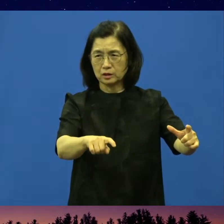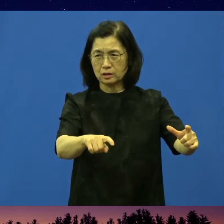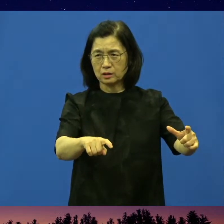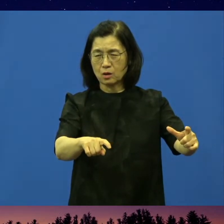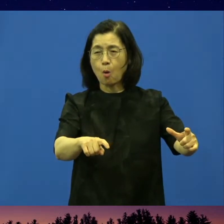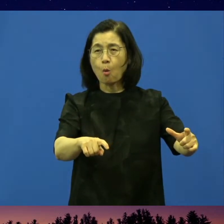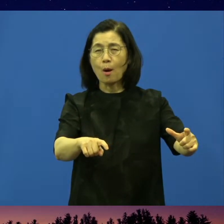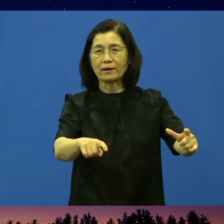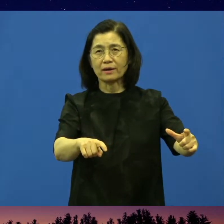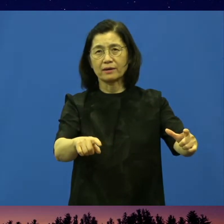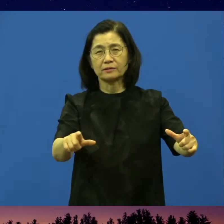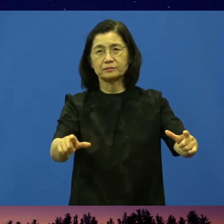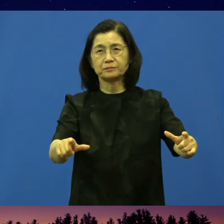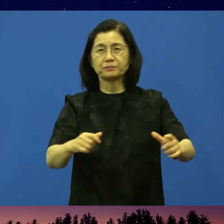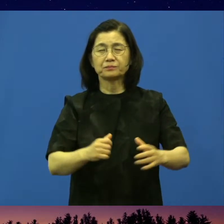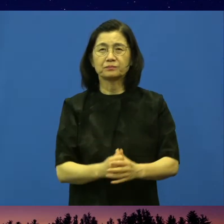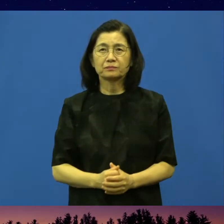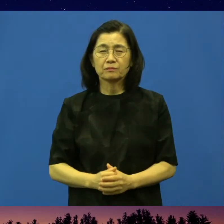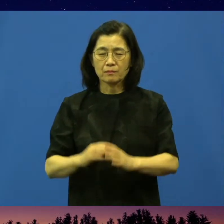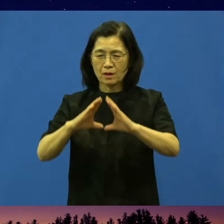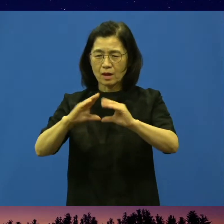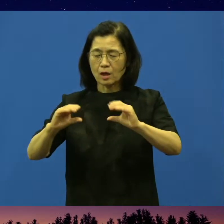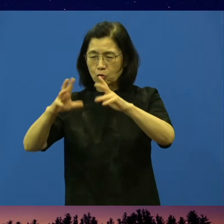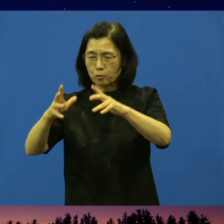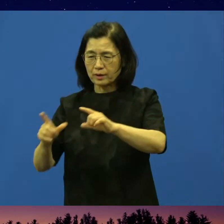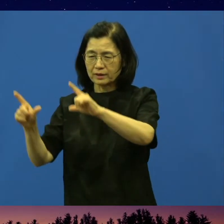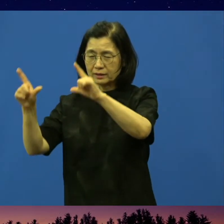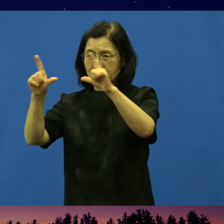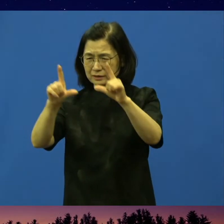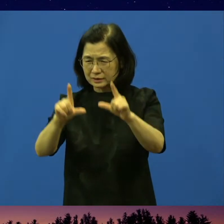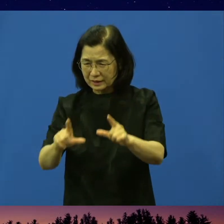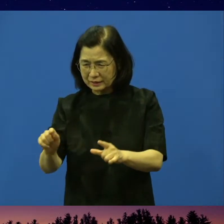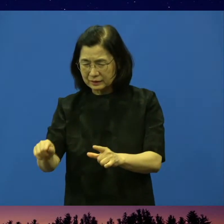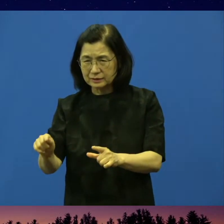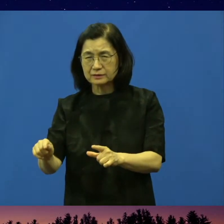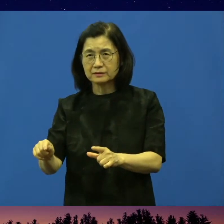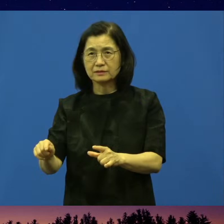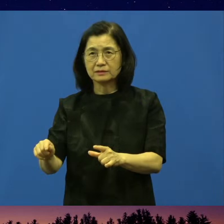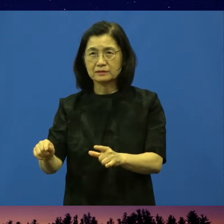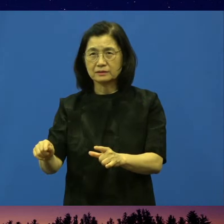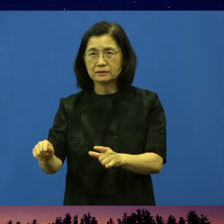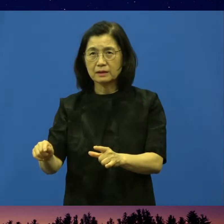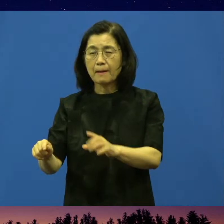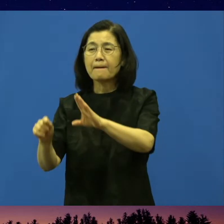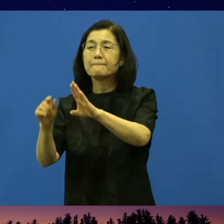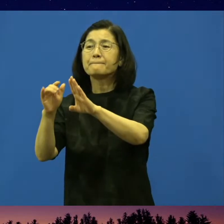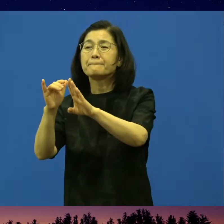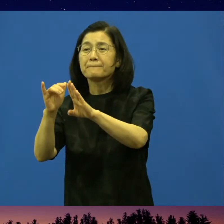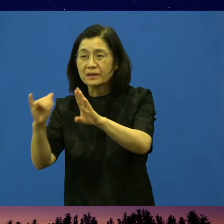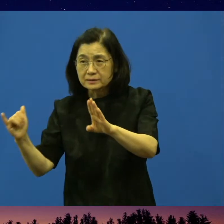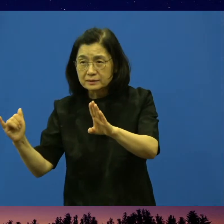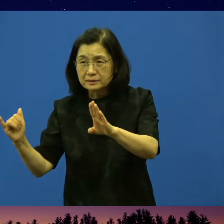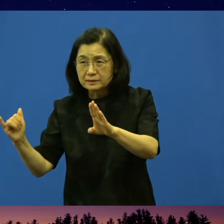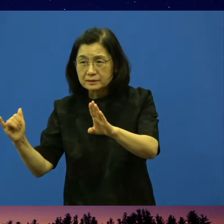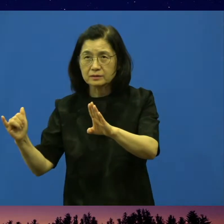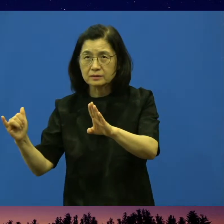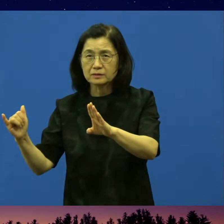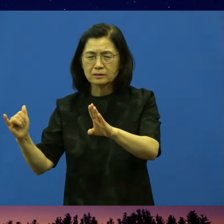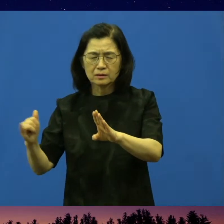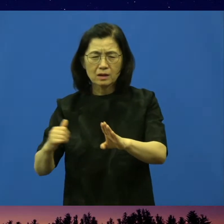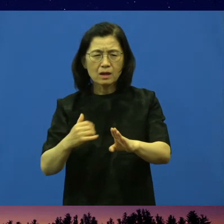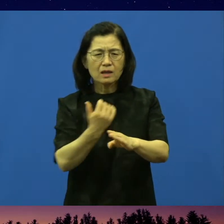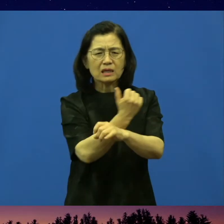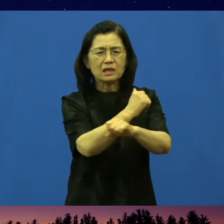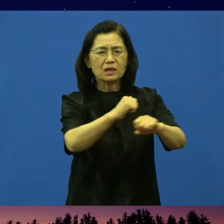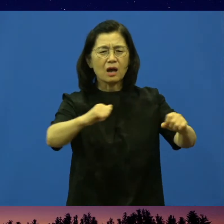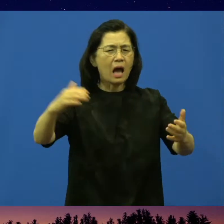그러니까 우선 이들은 애굽에 살았던 이 이스라엘 백성들은 이 광야라고는 현실이 싫은 거예요.